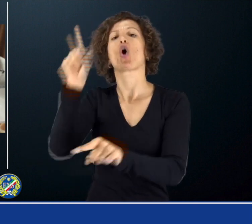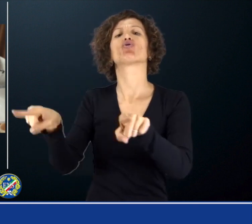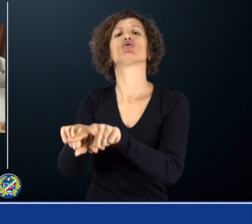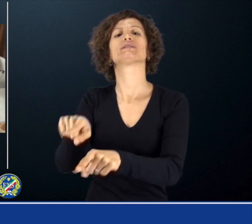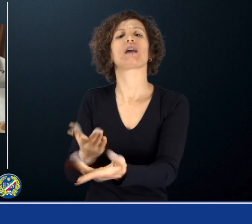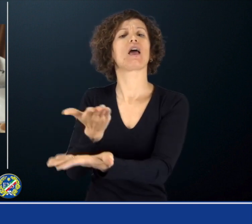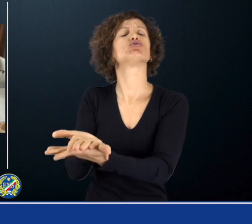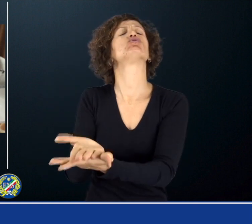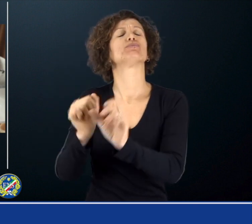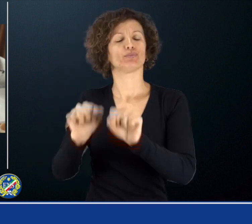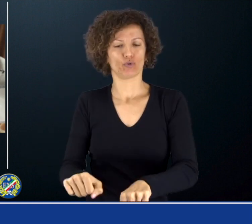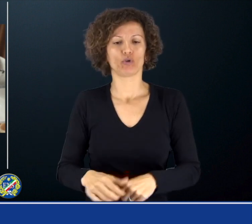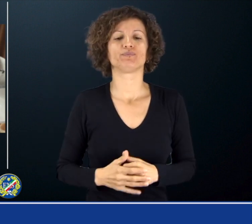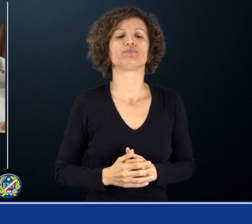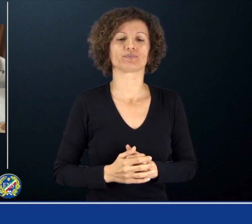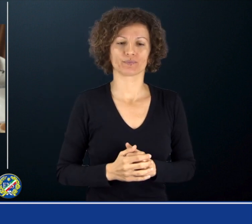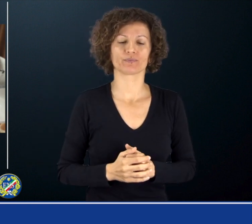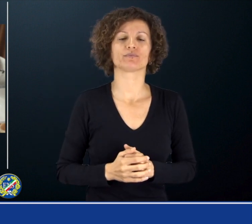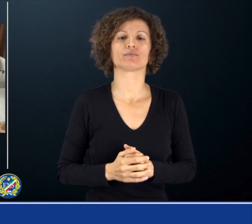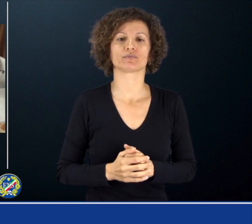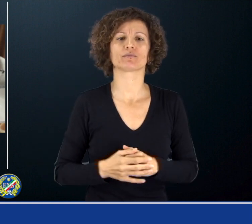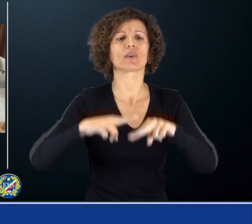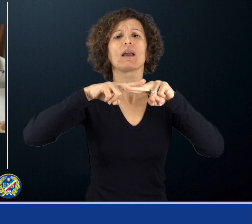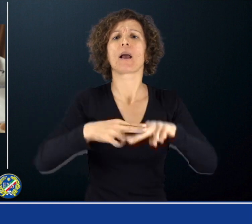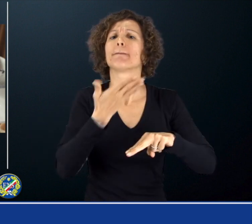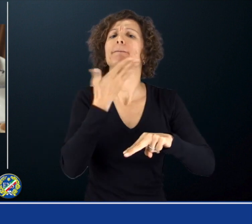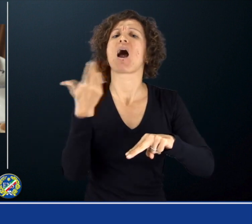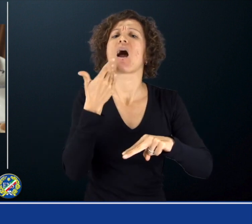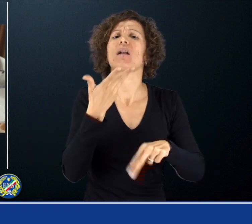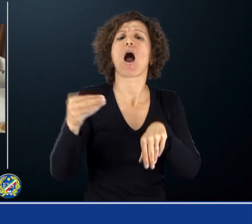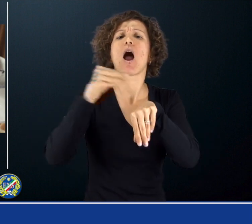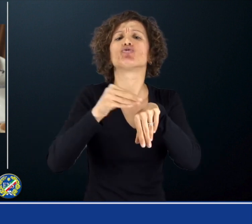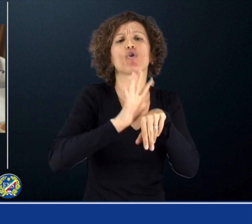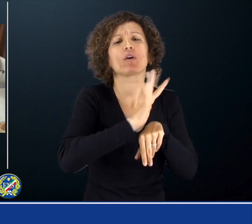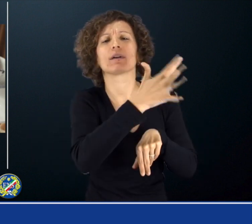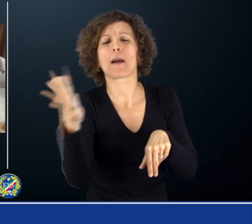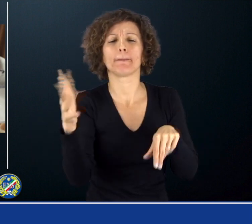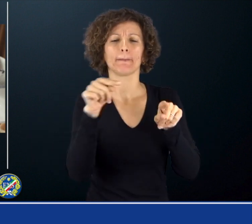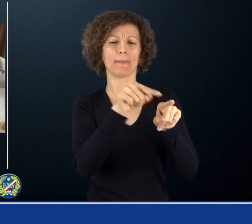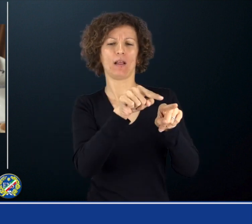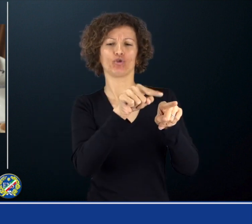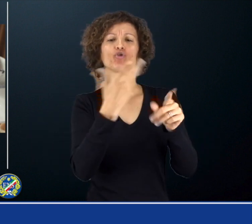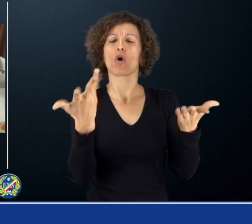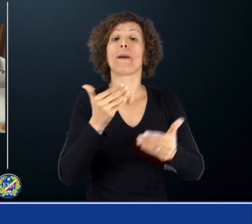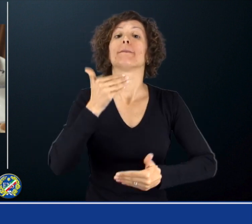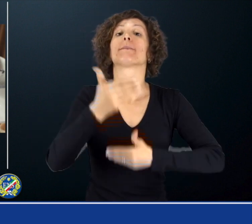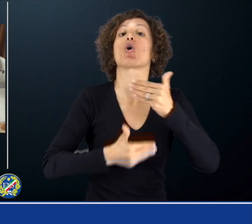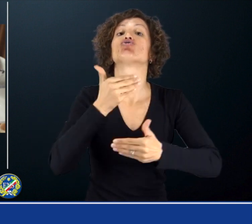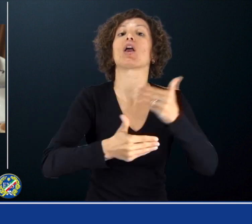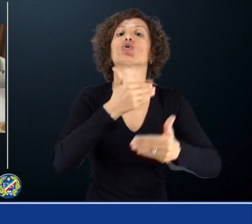successivi, le domande devono essere presentate prima dell'inizio del periodo di fruizione o, al massimo, il giorno